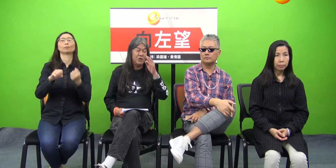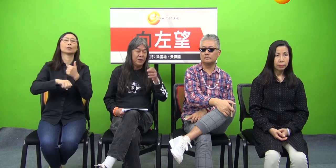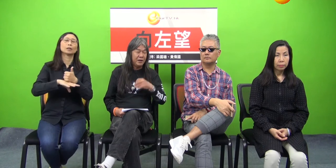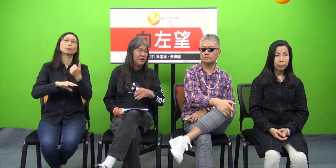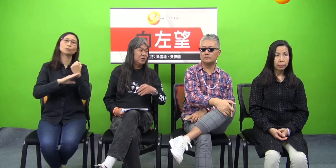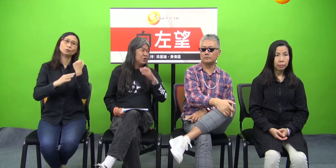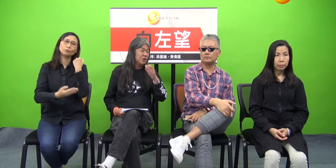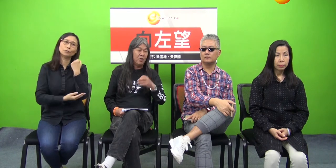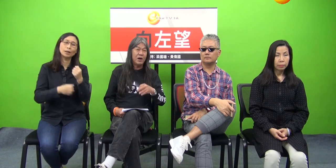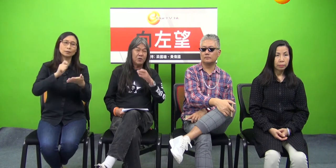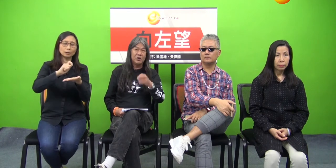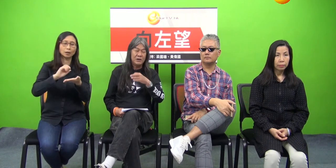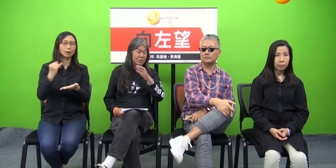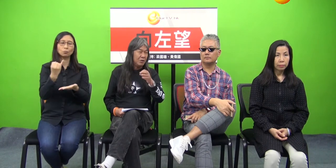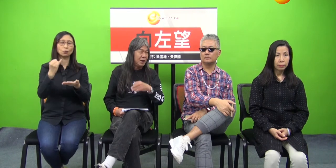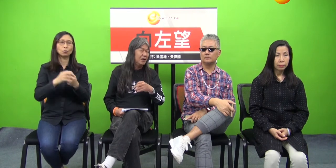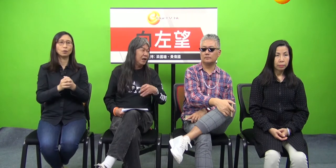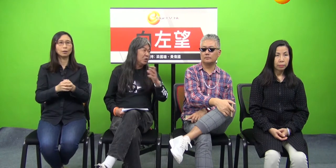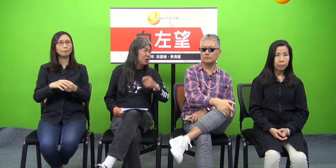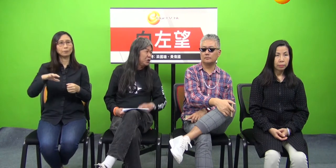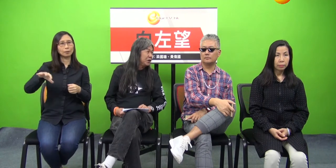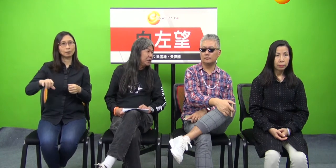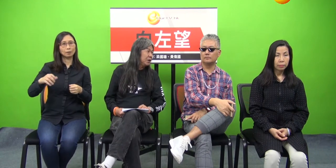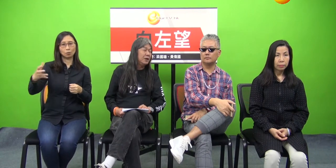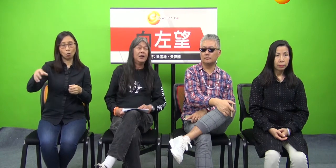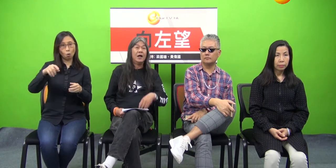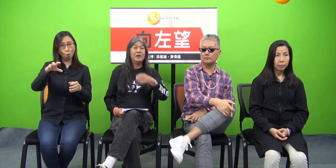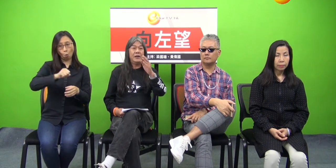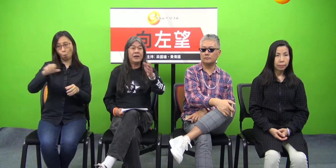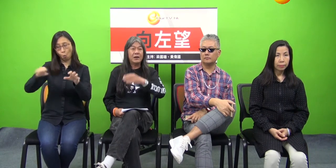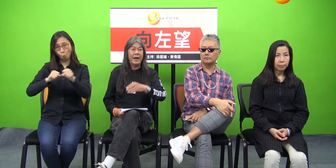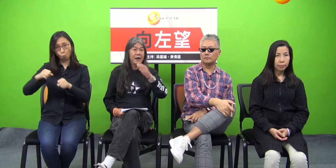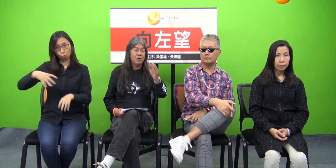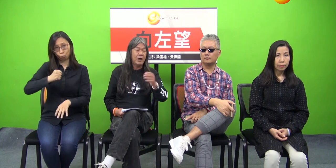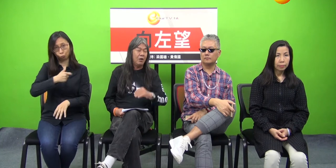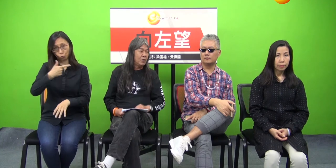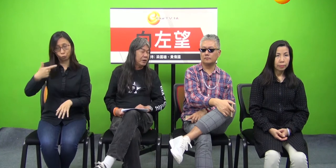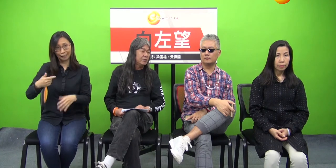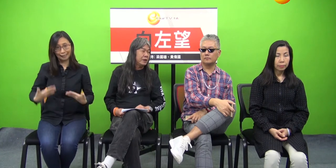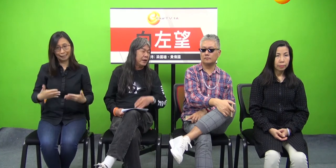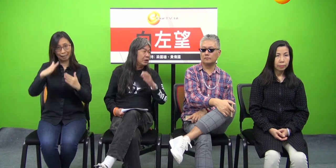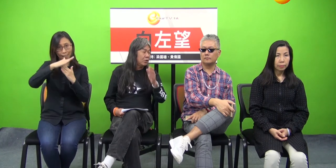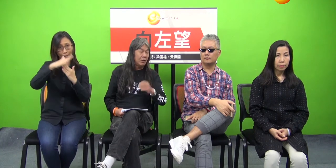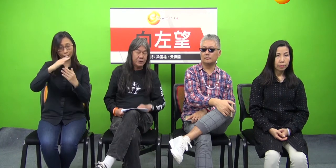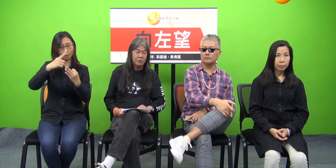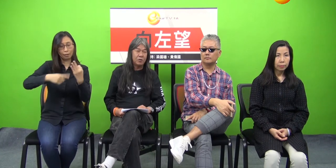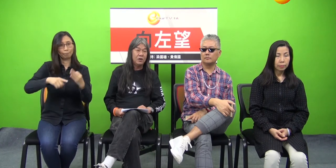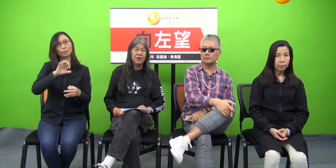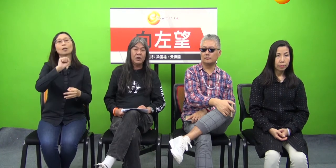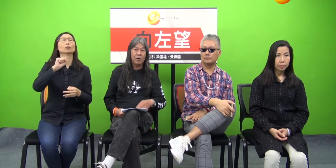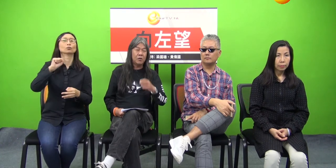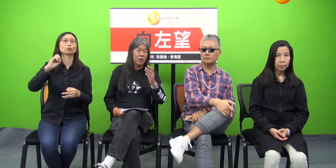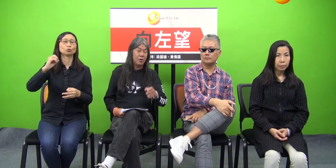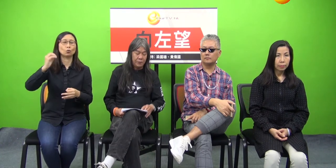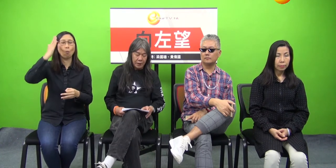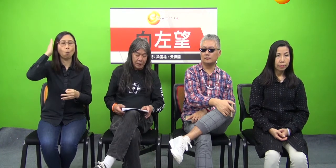啲權利仲想攞嘅，唔該用二十條咧，係攞多啲權利啊嘛。而家停啊蘇家豪嘅職，即係停啊蘇家豪嘅職務